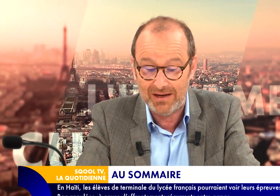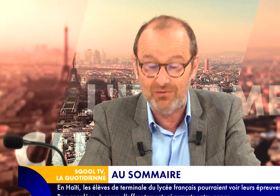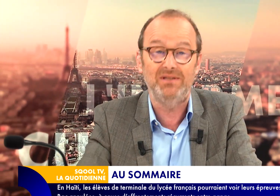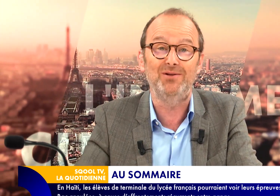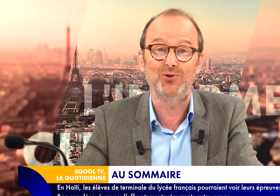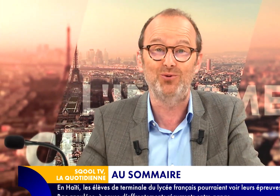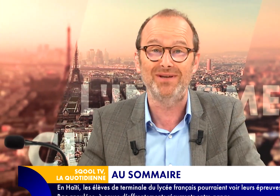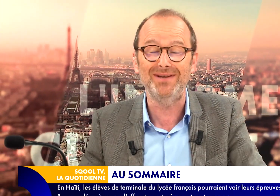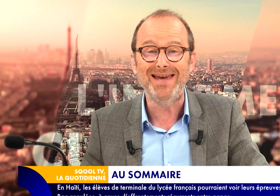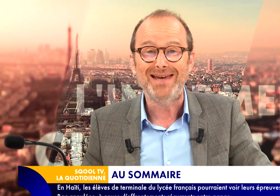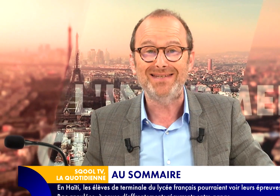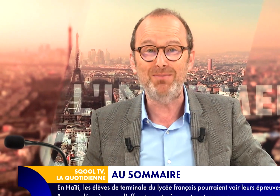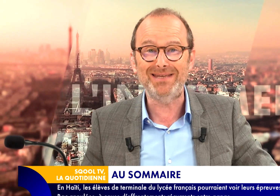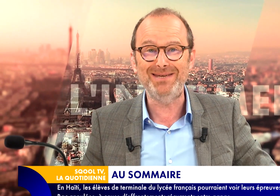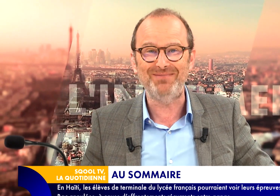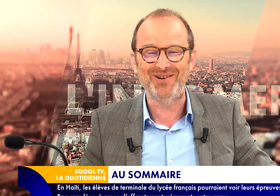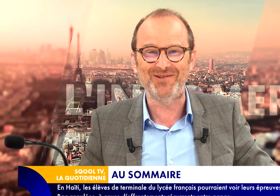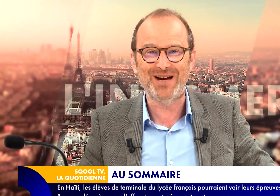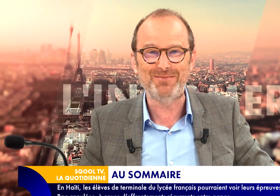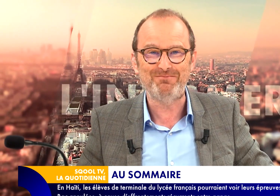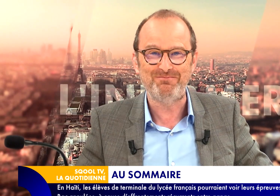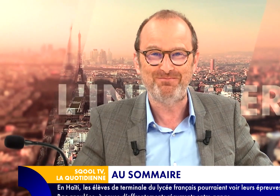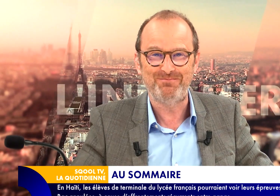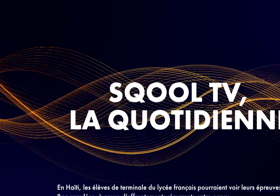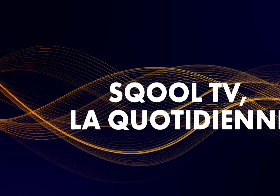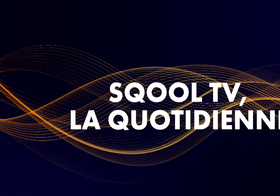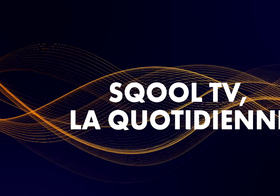La quotidienne de School TV, c'est parti, grand oral.